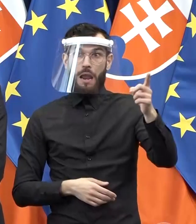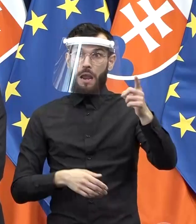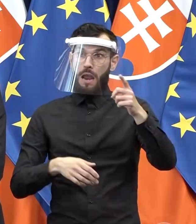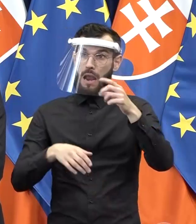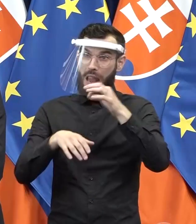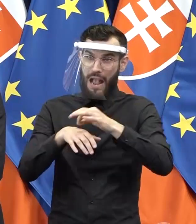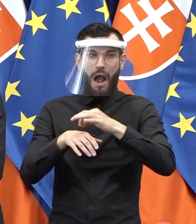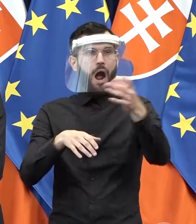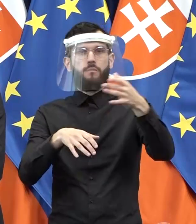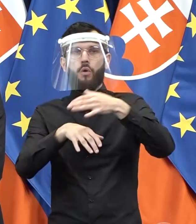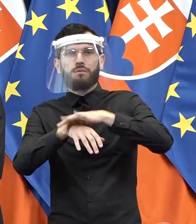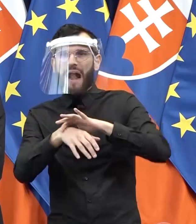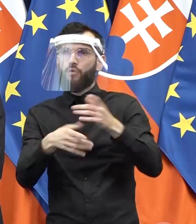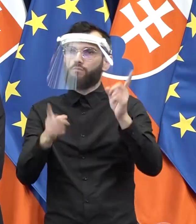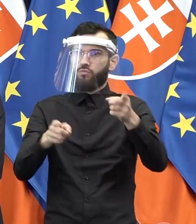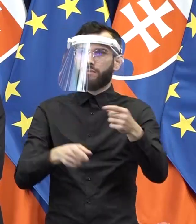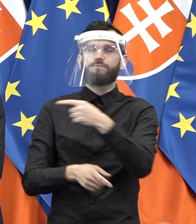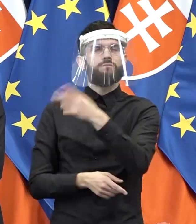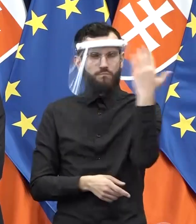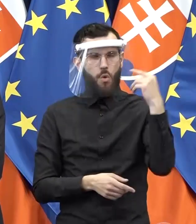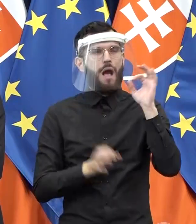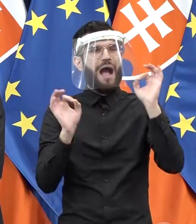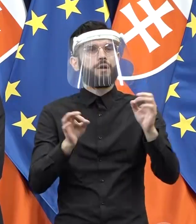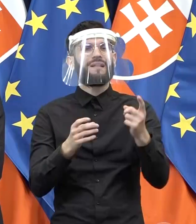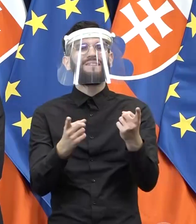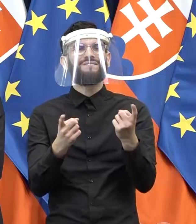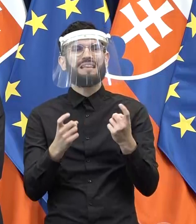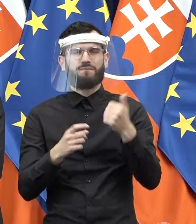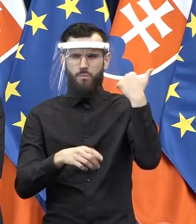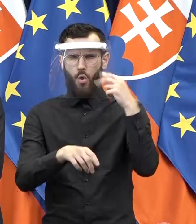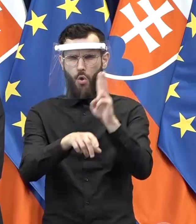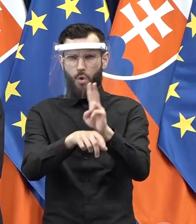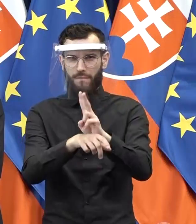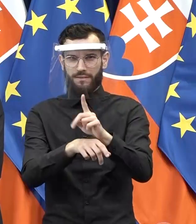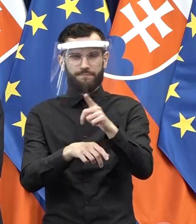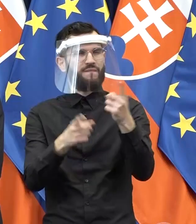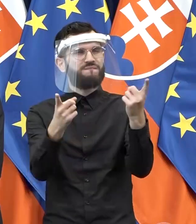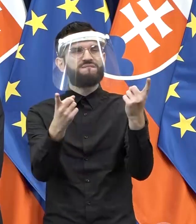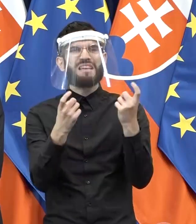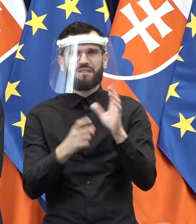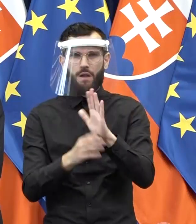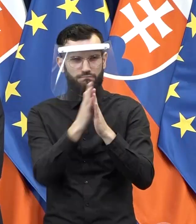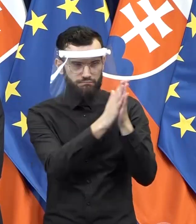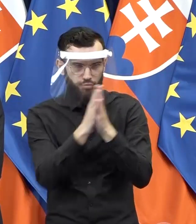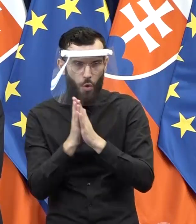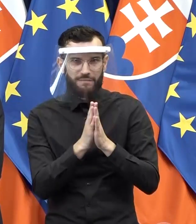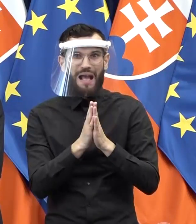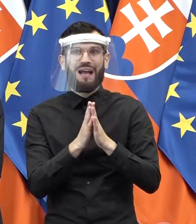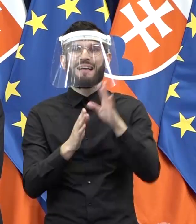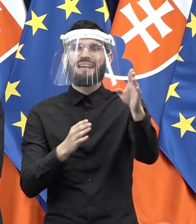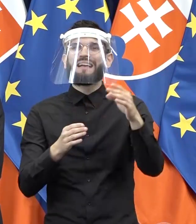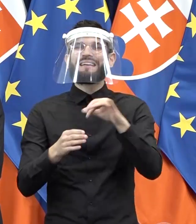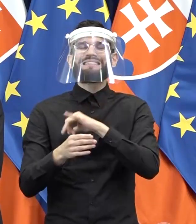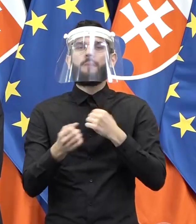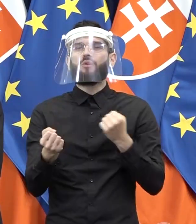budú musieť? Alebo akým spôsobom? To bola práve tá výzva vočí, to bolo jedno z tých opatrení, dôrazná výzva vočí a prozba vočí samozprávam